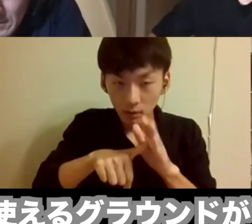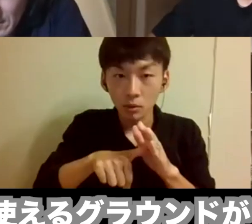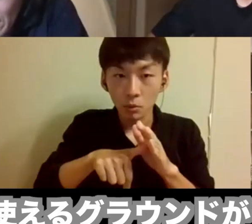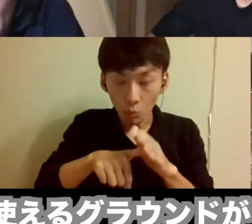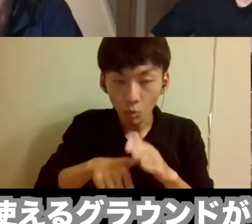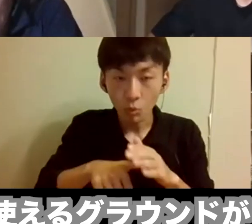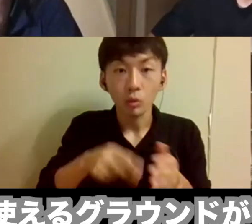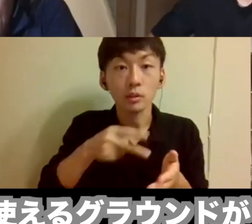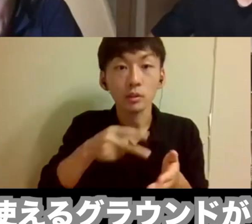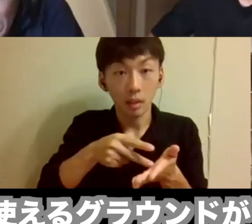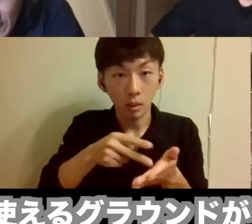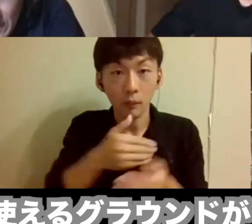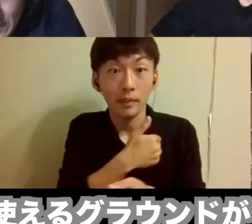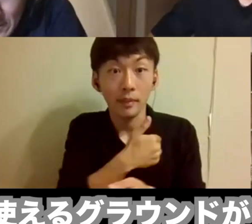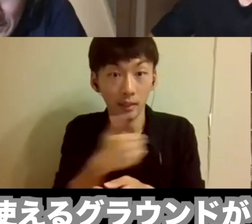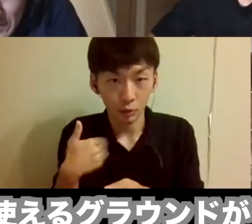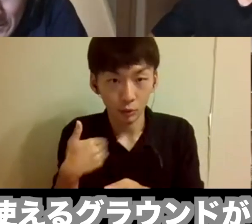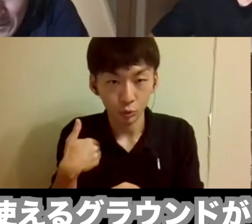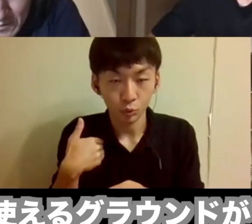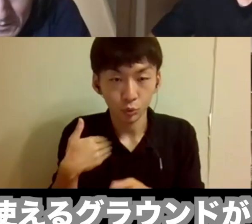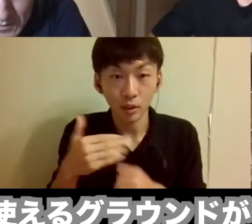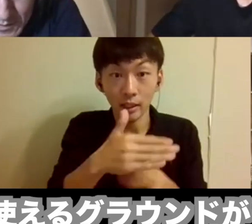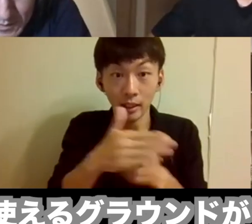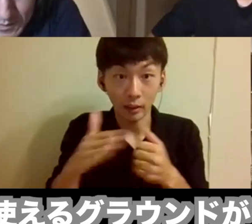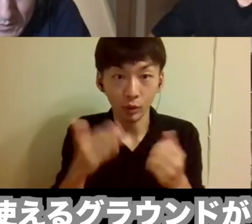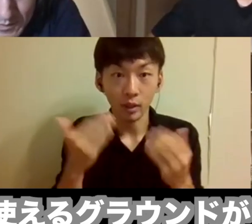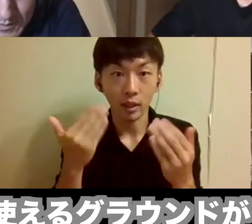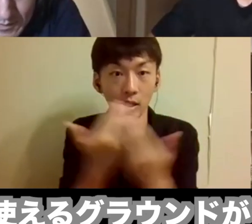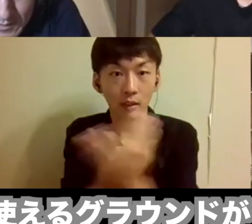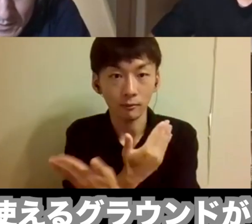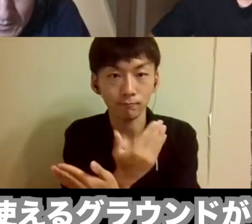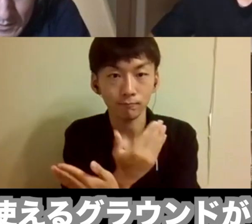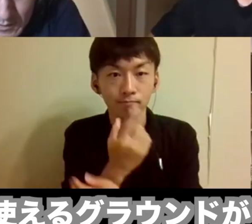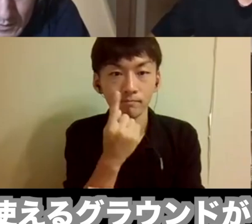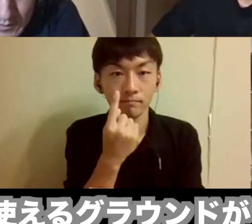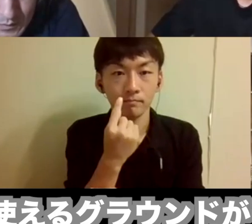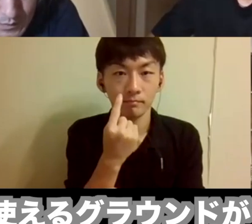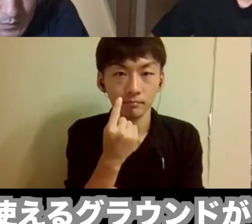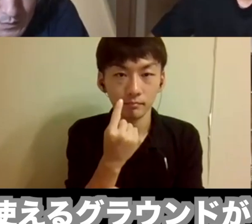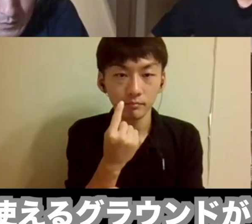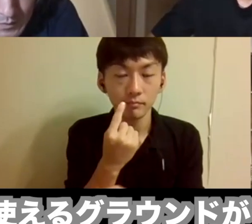近づくなというかあのそういった環境面はあるかなと思いますね